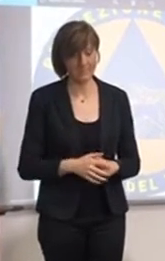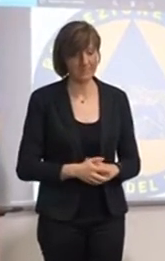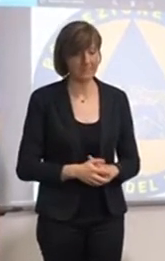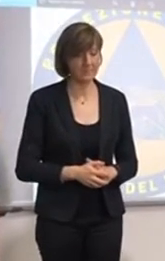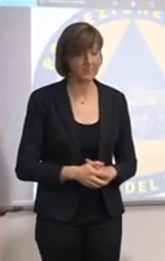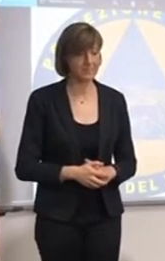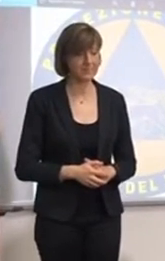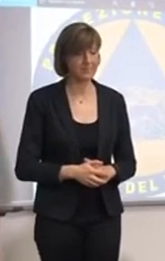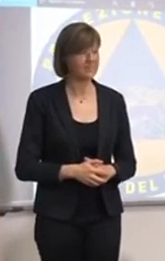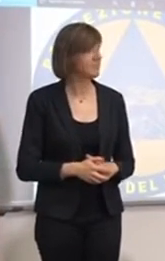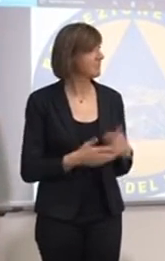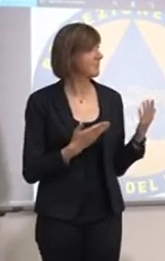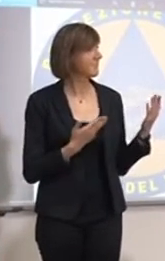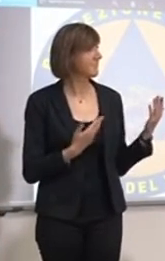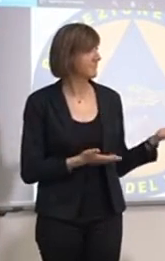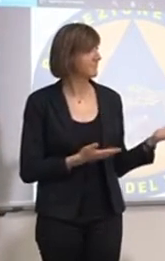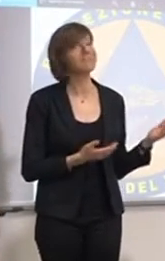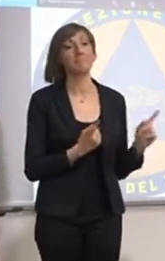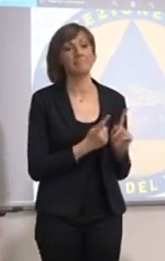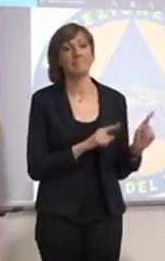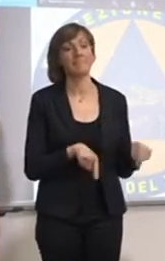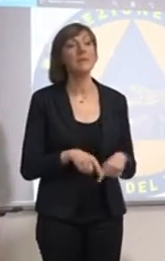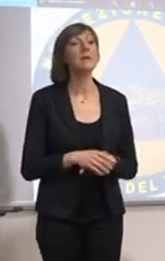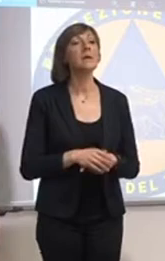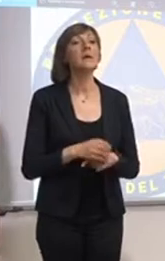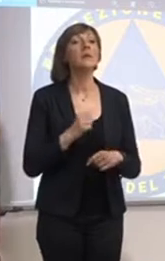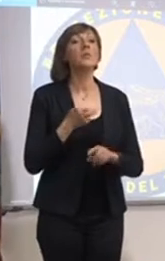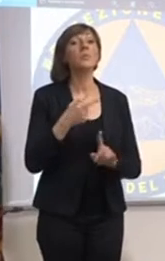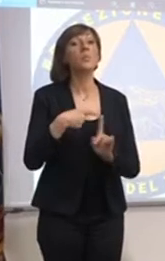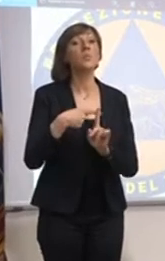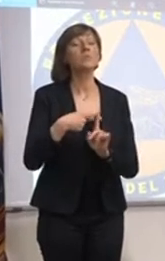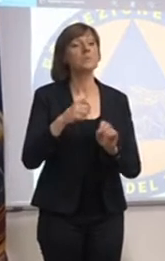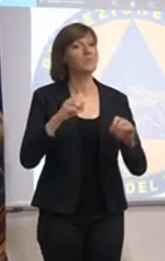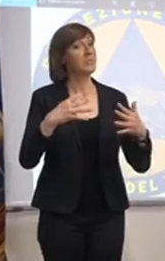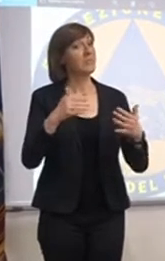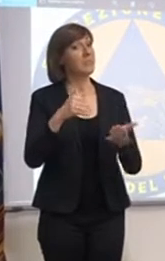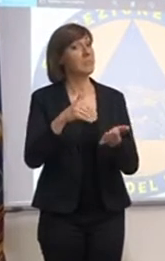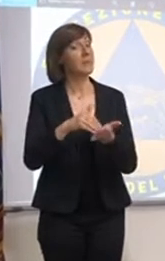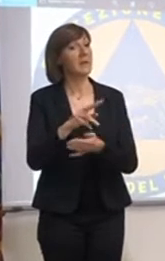Luca Zaia in conferenza stampa ha aggiornato il bollettino Covid. Totale tamponi fatti